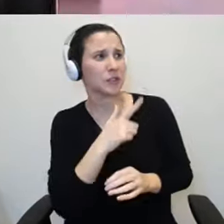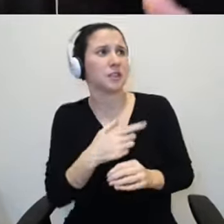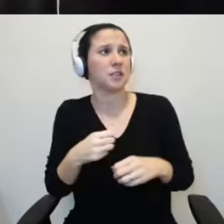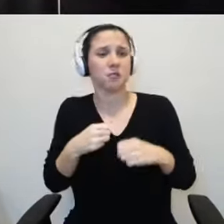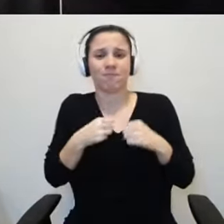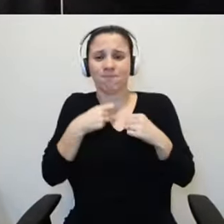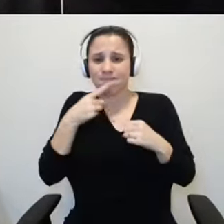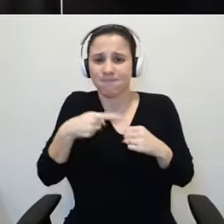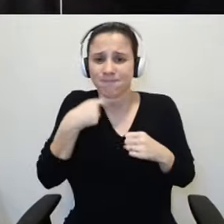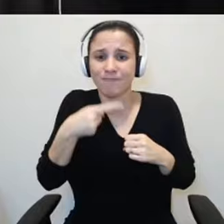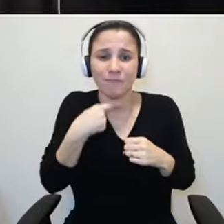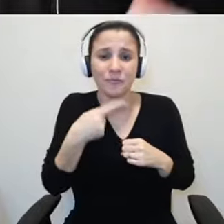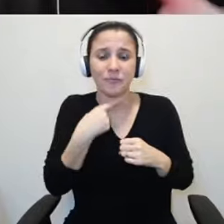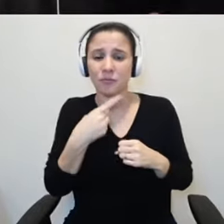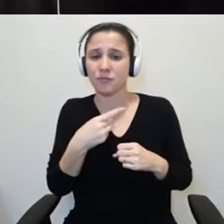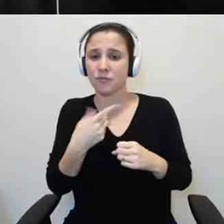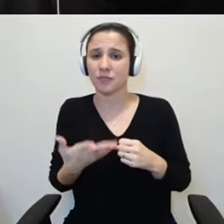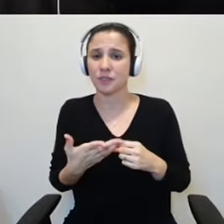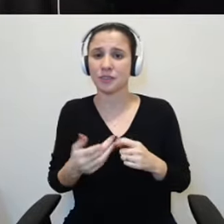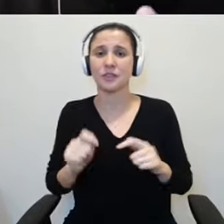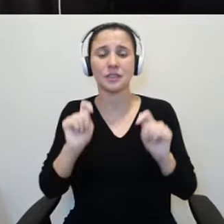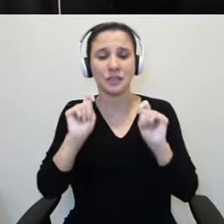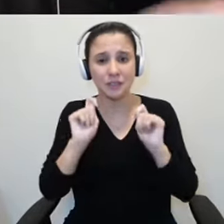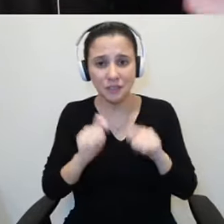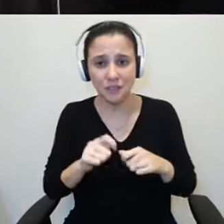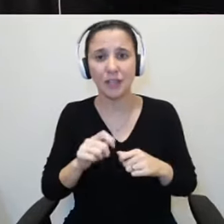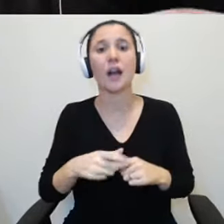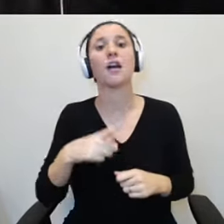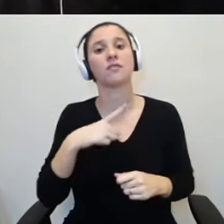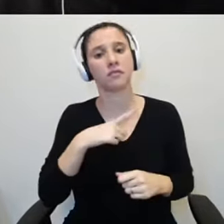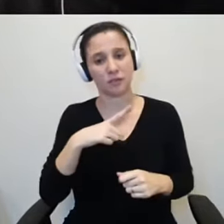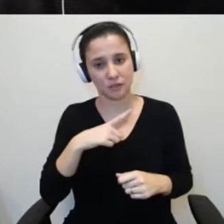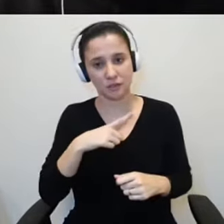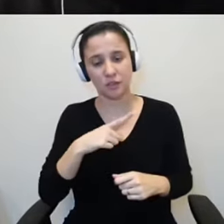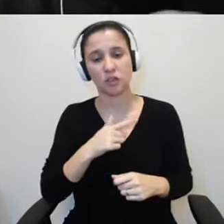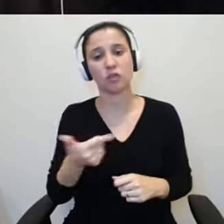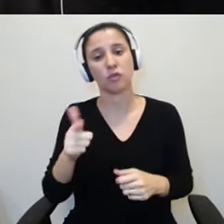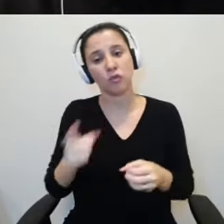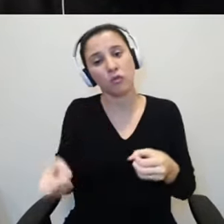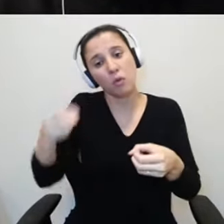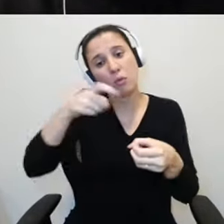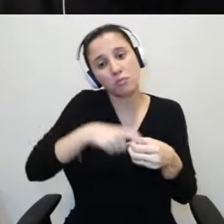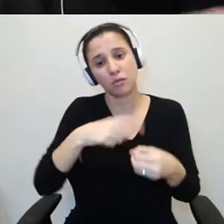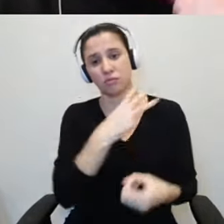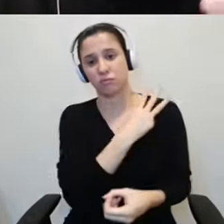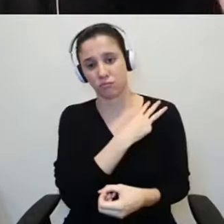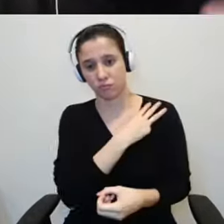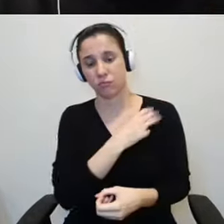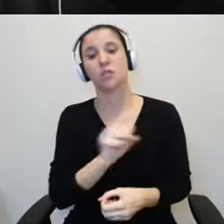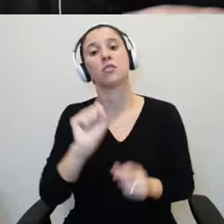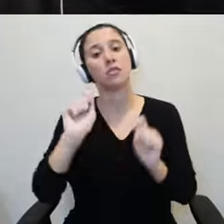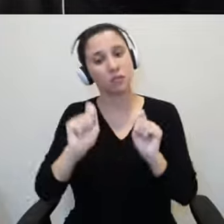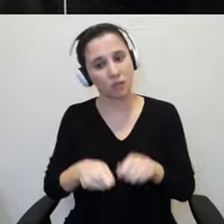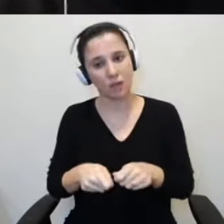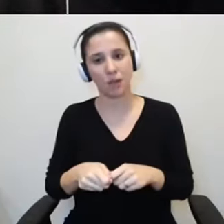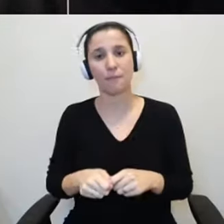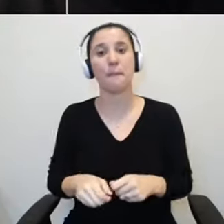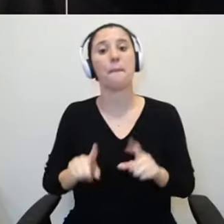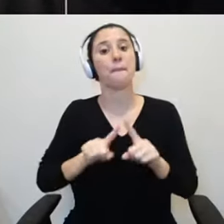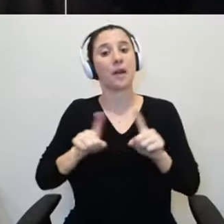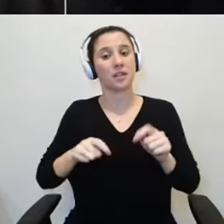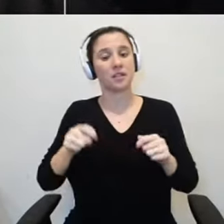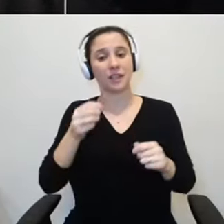de executar os conteúdos, se existe sim a possibilidade de retornar isso depois. Mas a gente está tentando e vai tentar justamente fazer com que